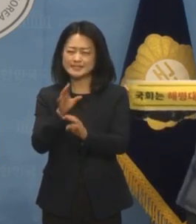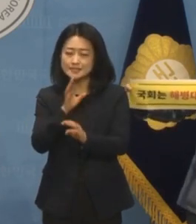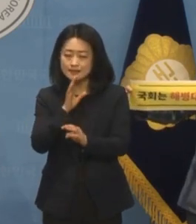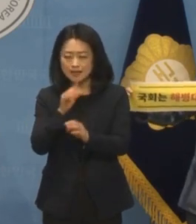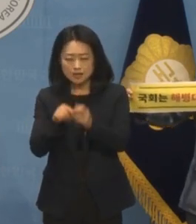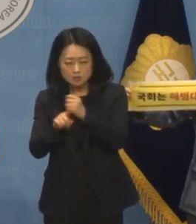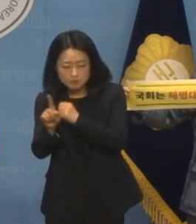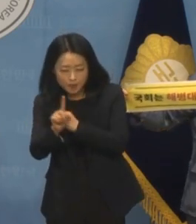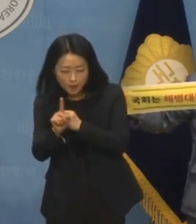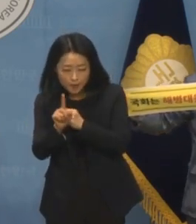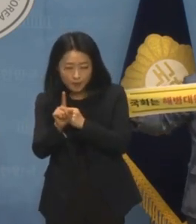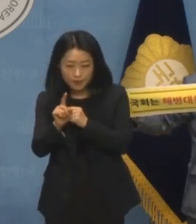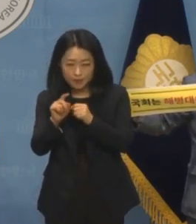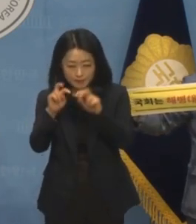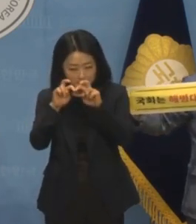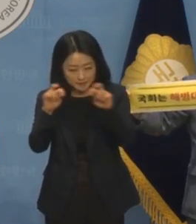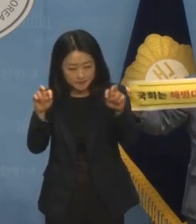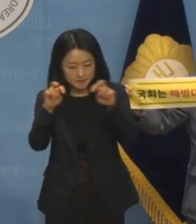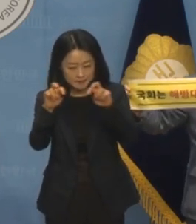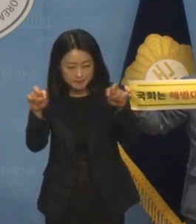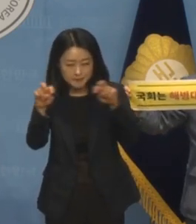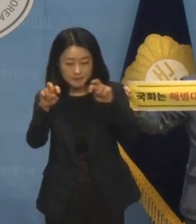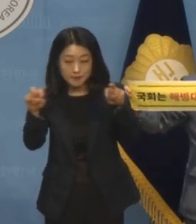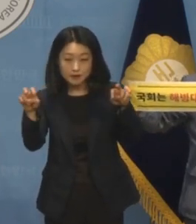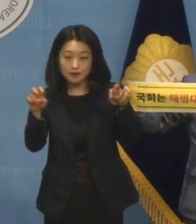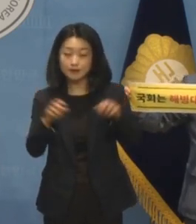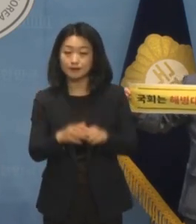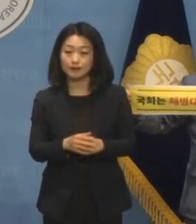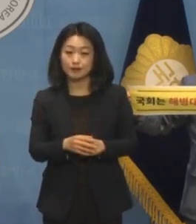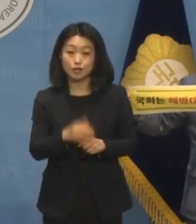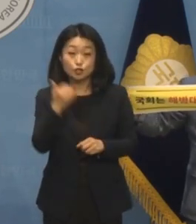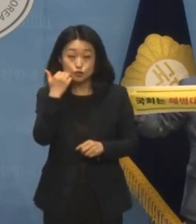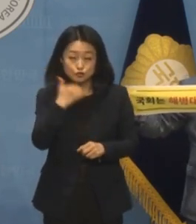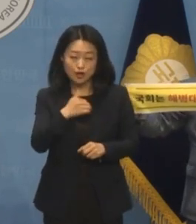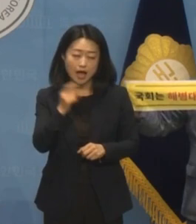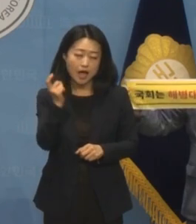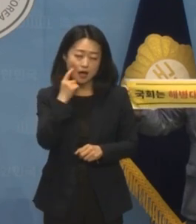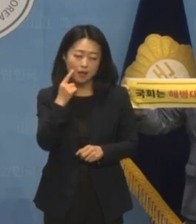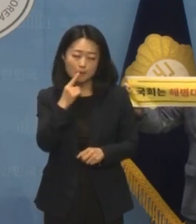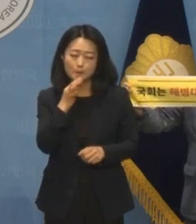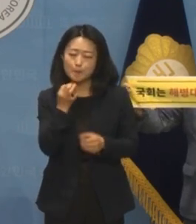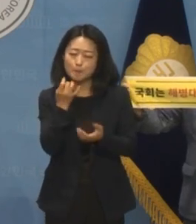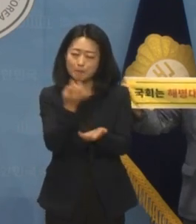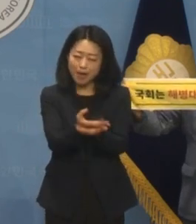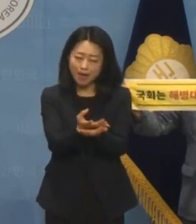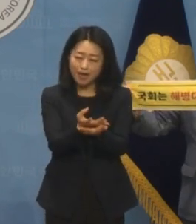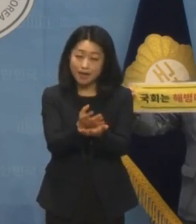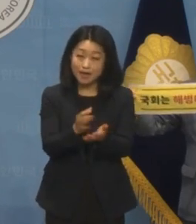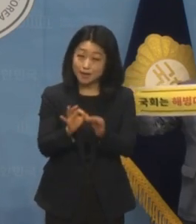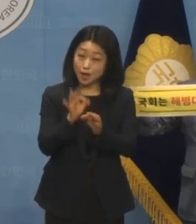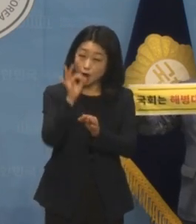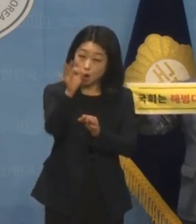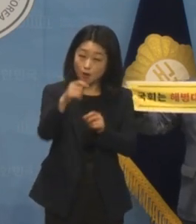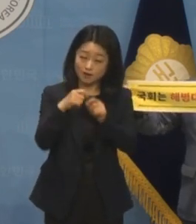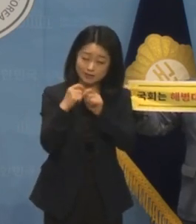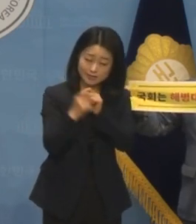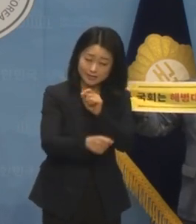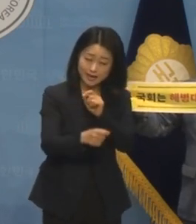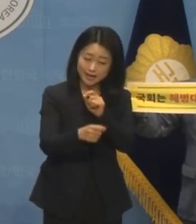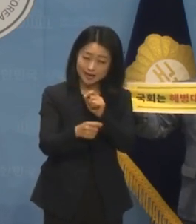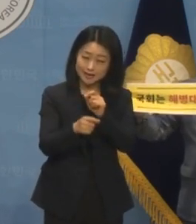조각조각 맞춰가고 있습니다. 거짓으로 잠깐 누군가를 속일 수 있지만 다수를 영원히 속일 수는